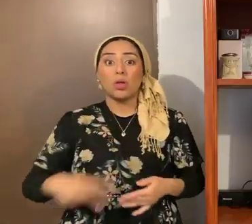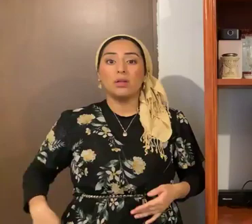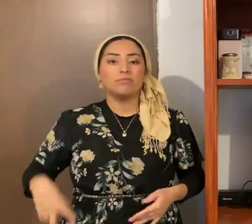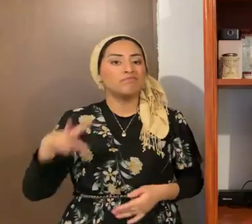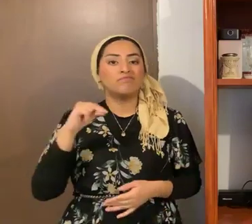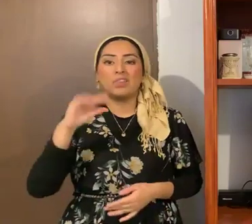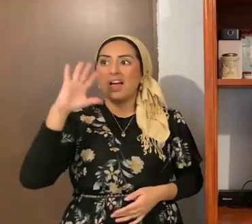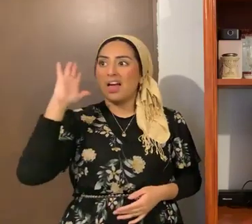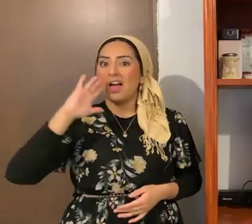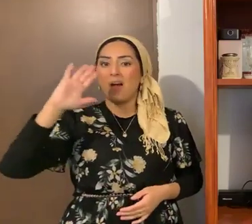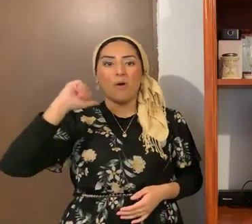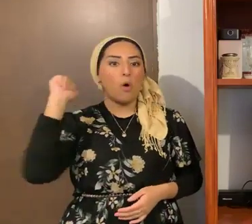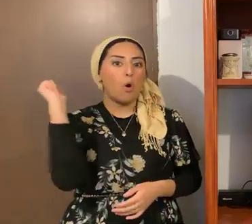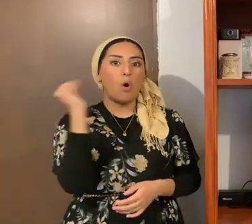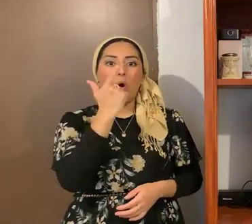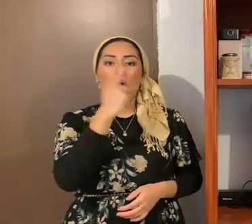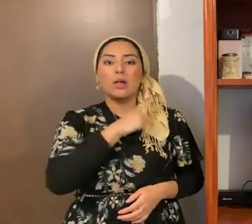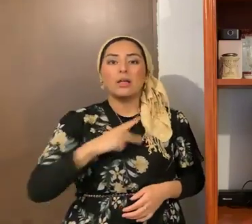eran malvados.